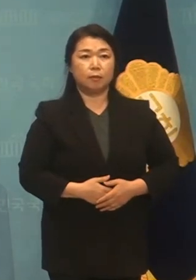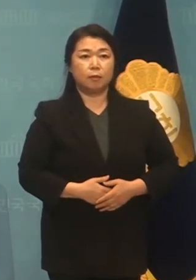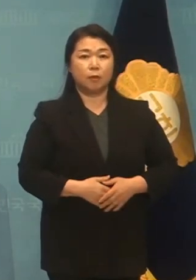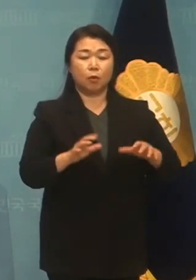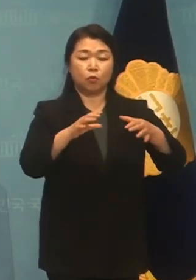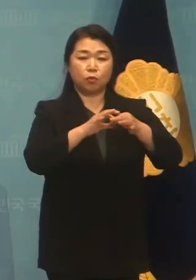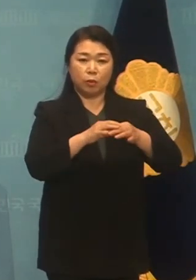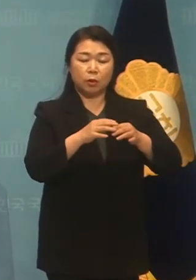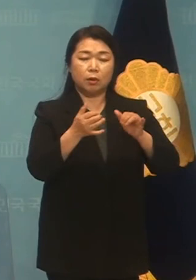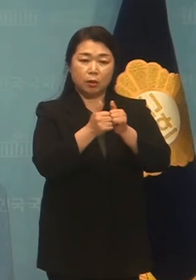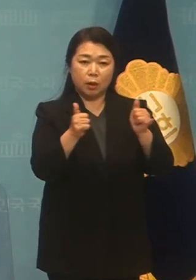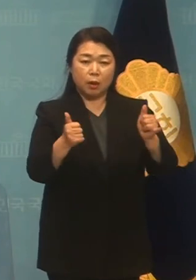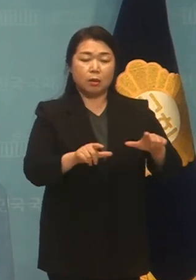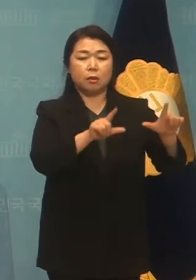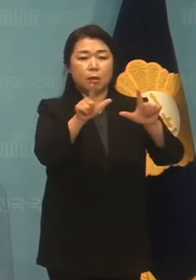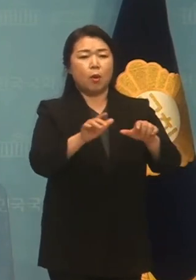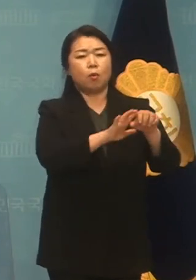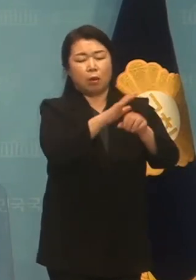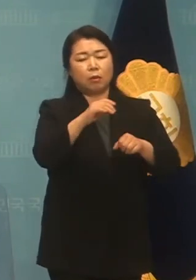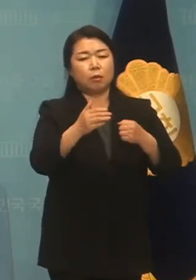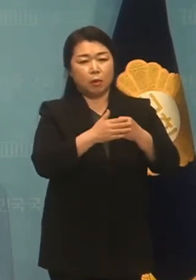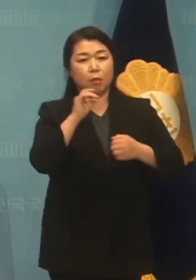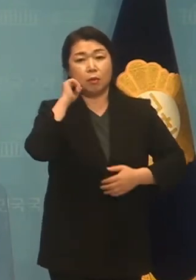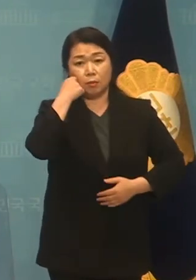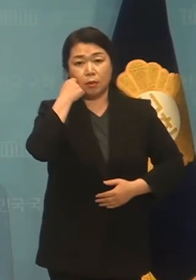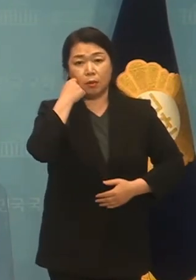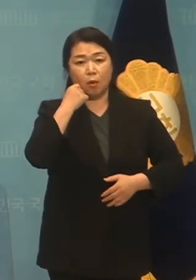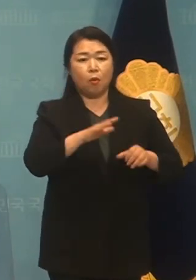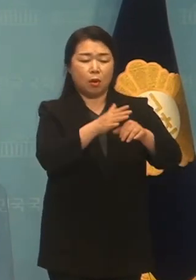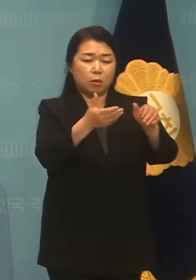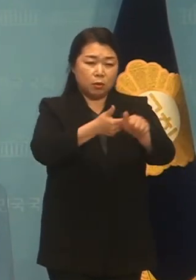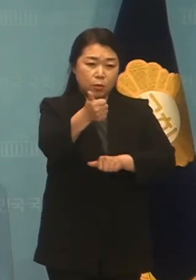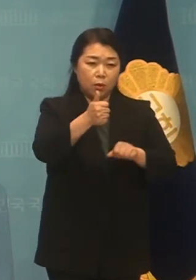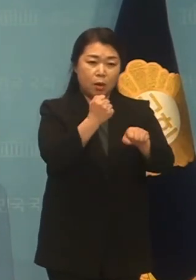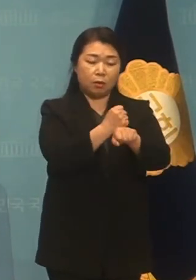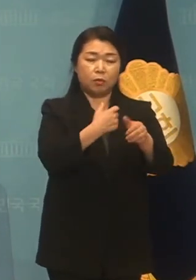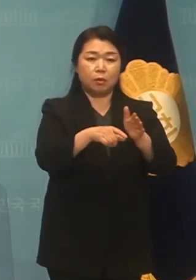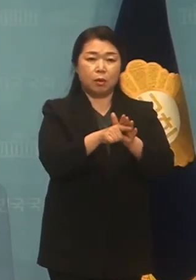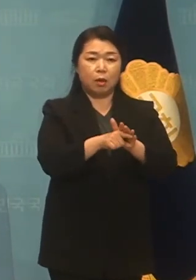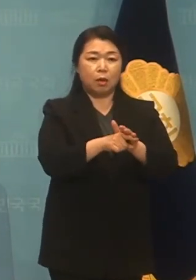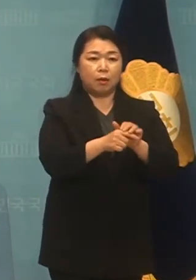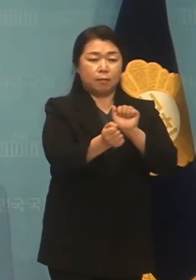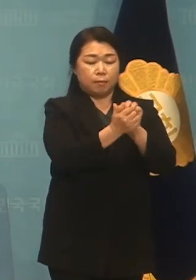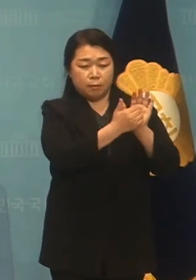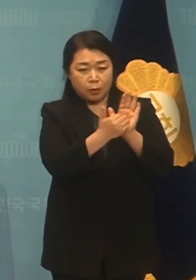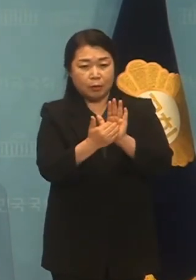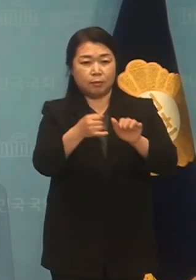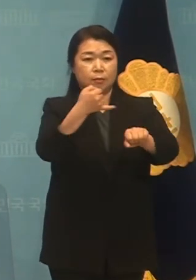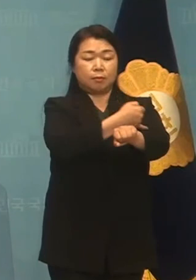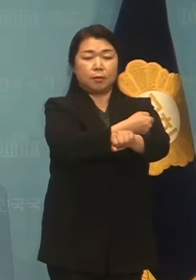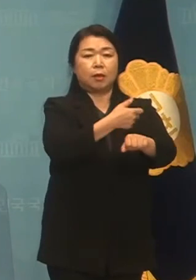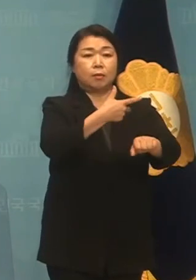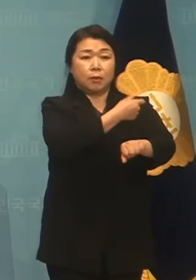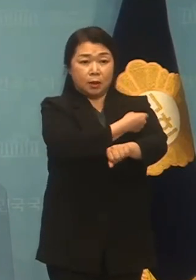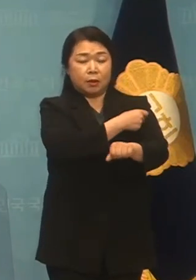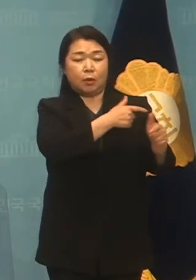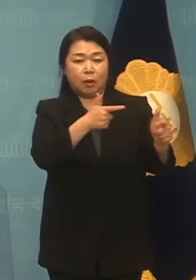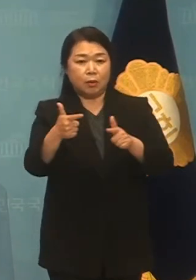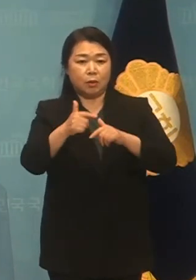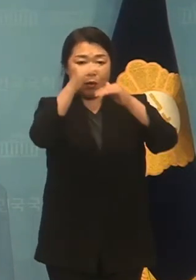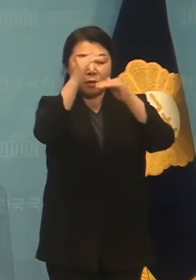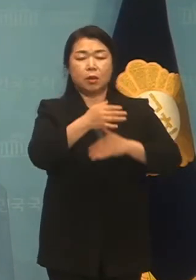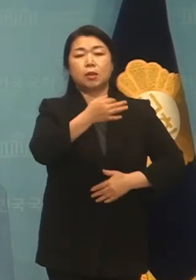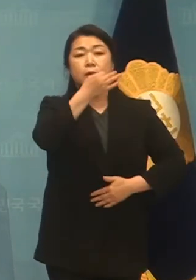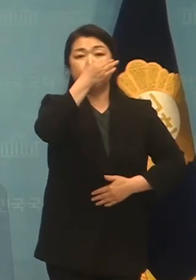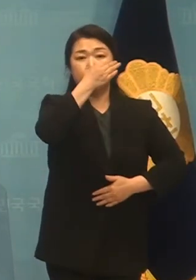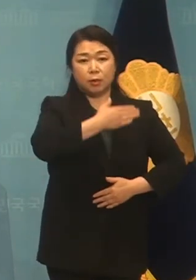저희 국민들의 삶이 코로나로 어렵습니다. 코로나를 극복하기 위해서 방역과 백신과 그 과정에서